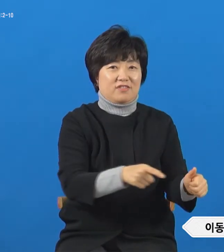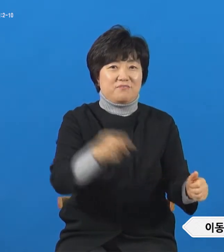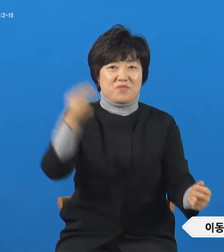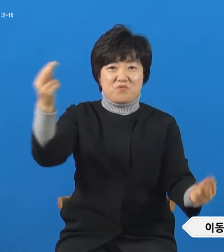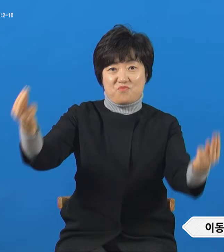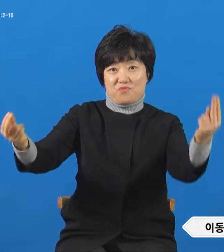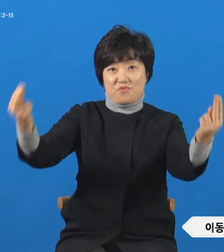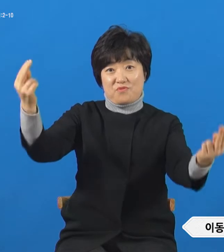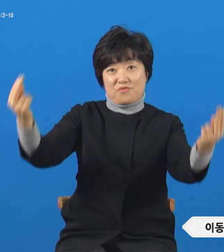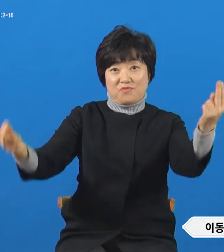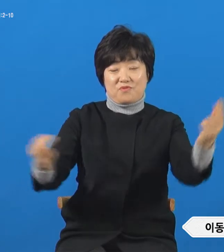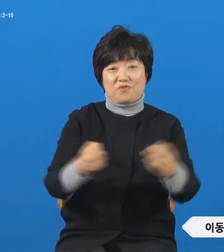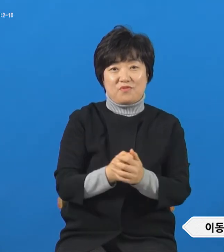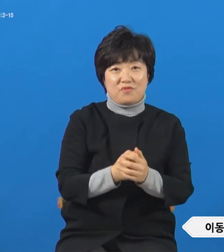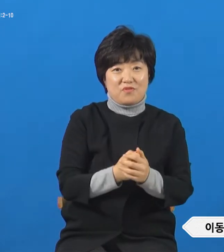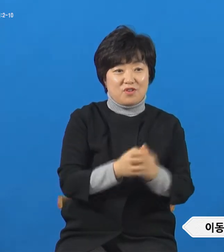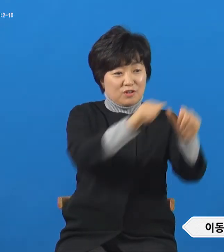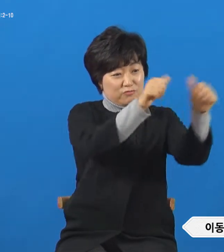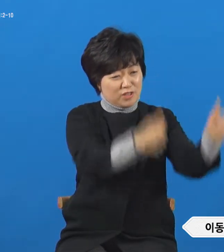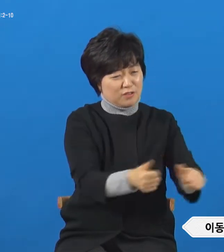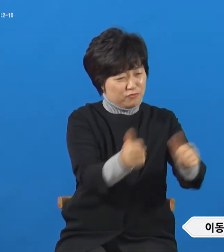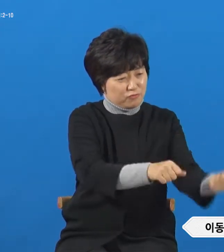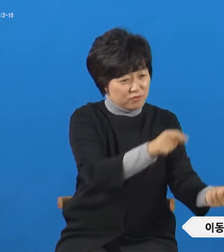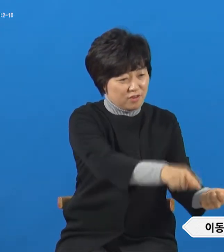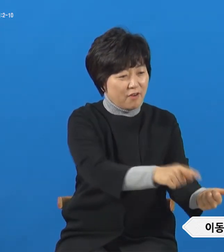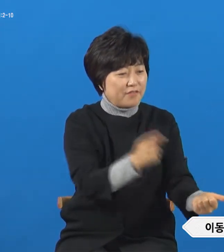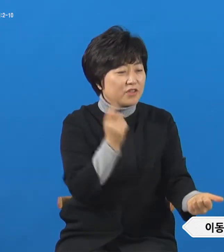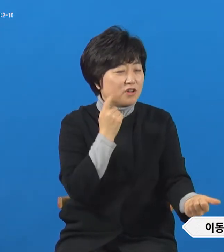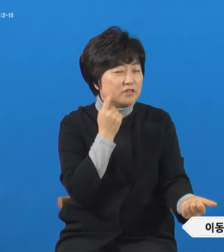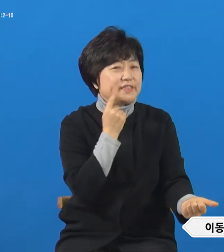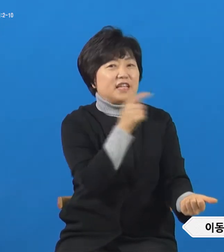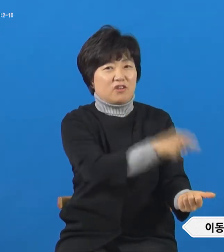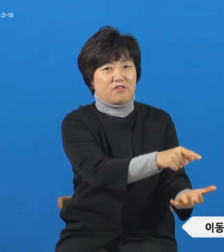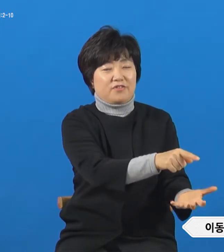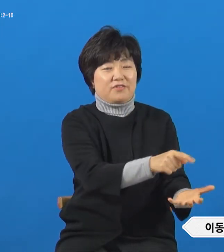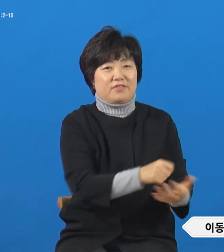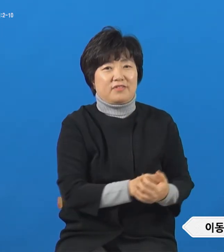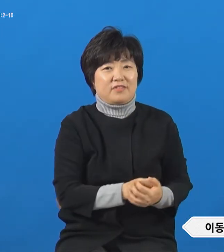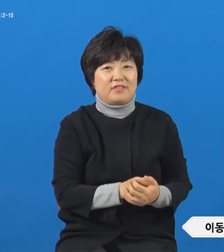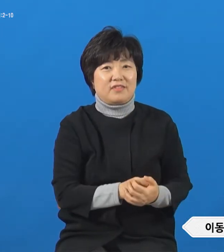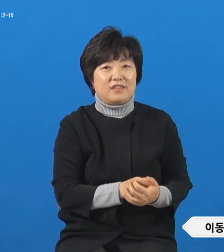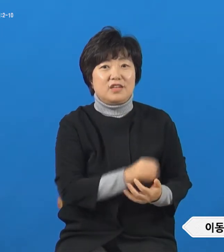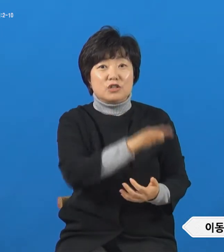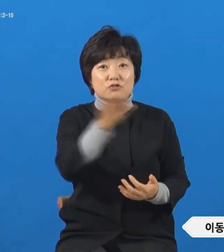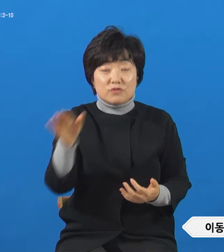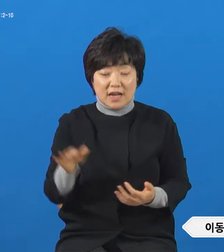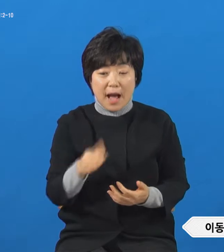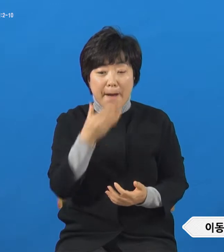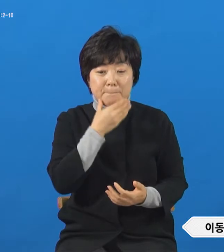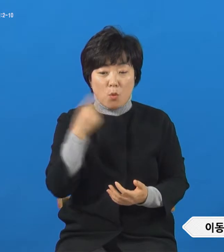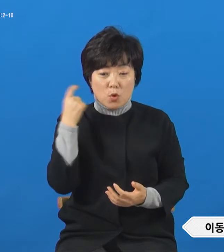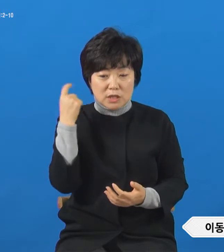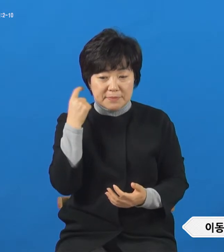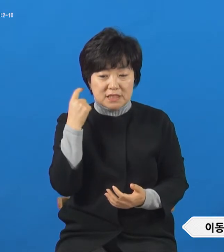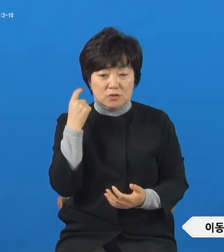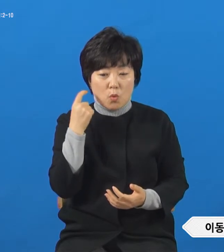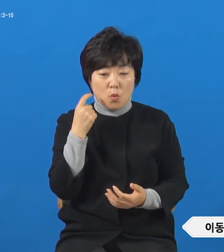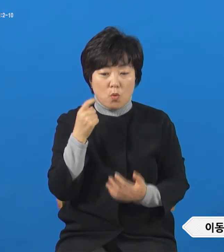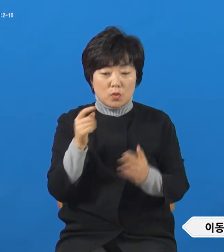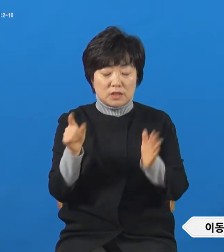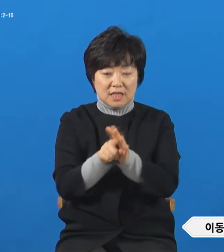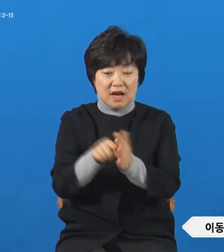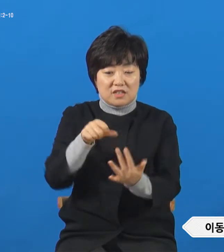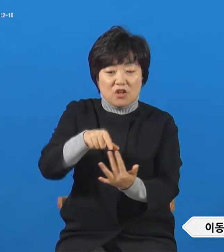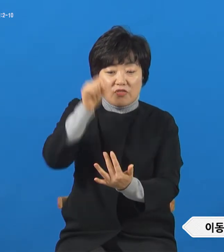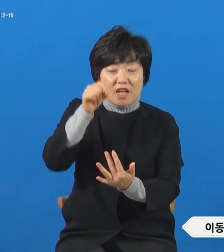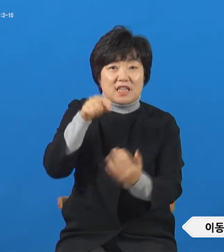네. 우상은 죽어있는 것이며 거짓된 것입니다. 우리가 복음을 듣고 신앙을 선택한다는 것은